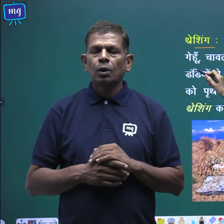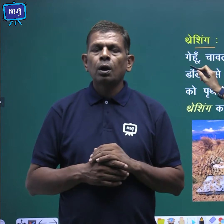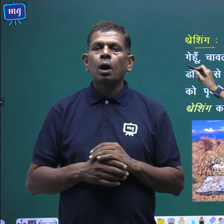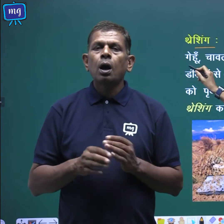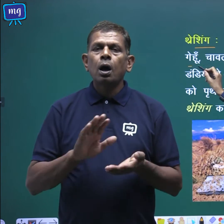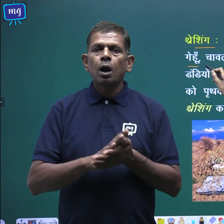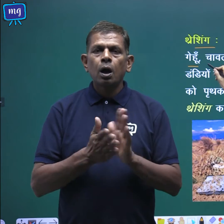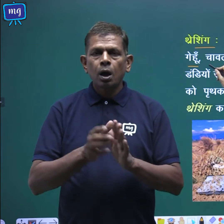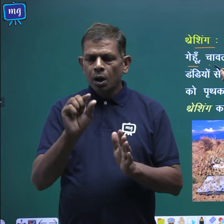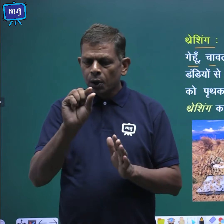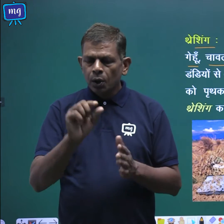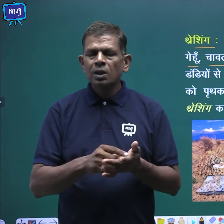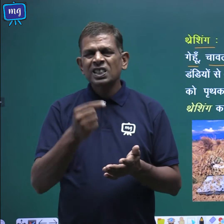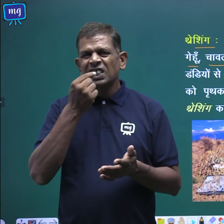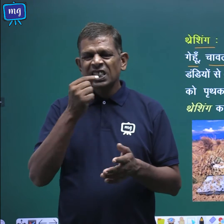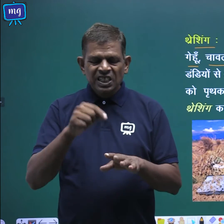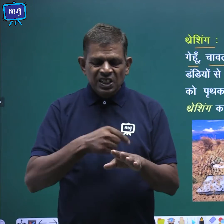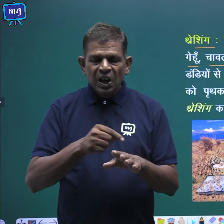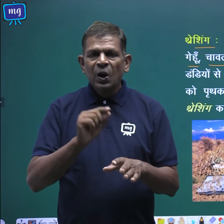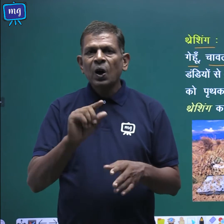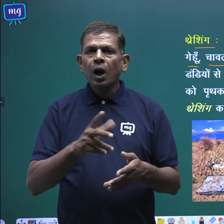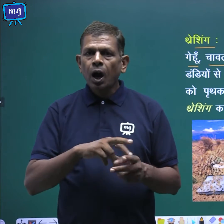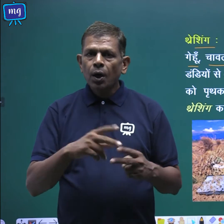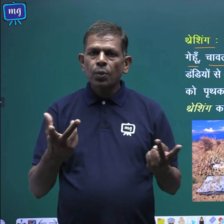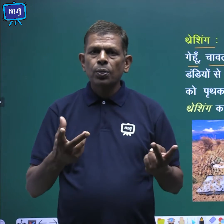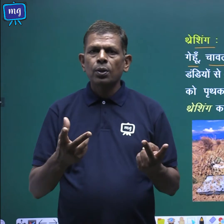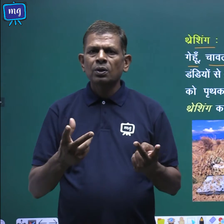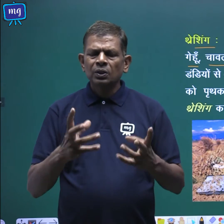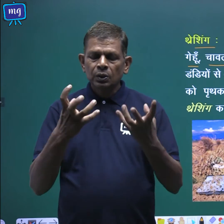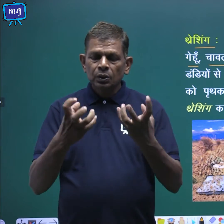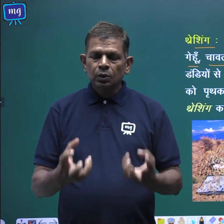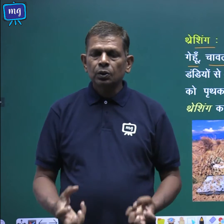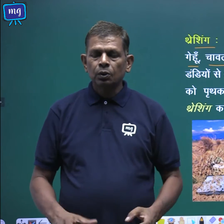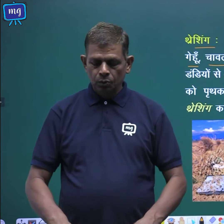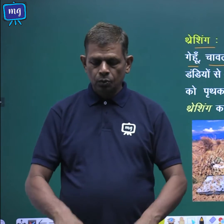गेहूं, चावल आदि सूखे पौधों की